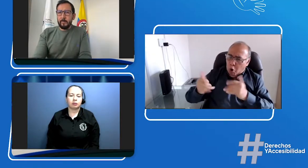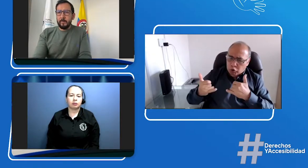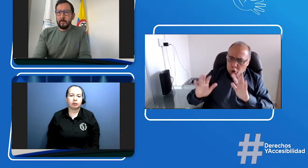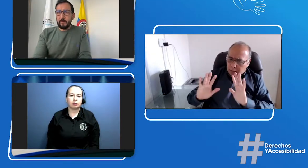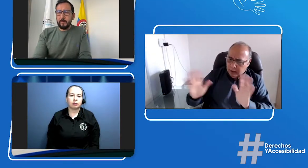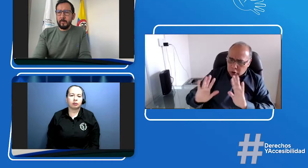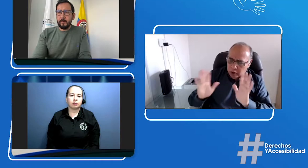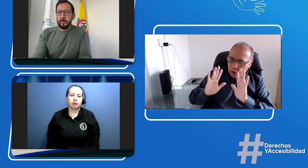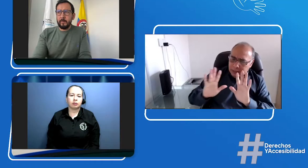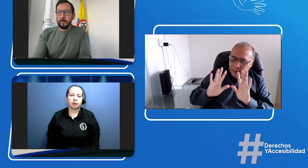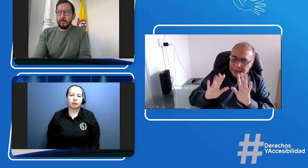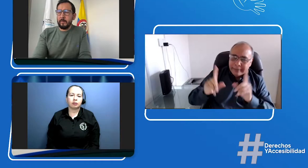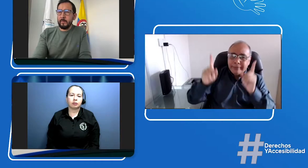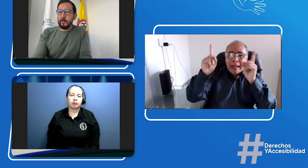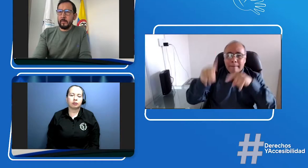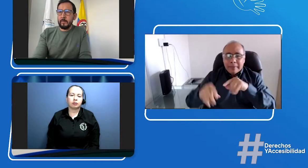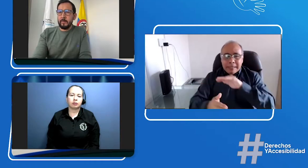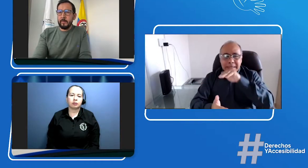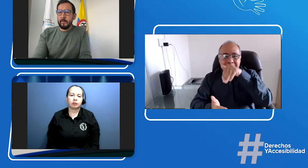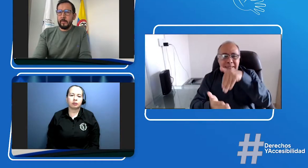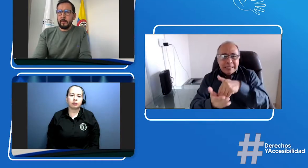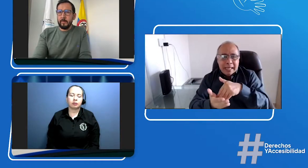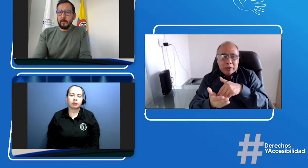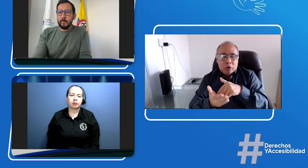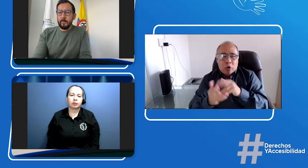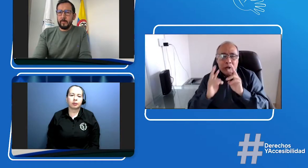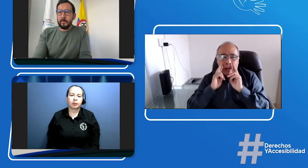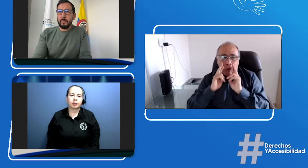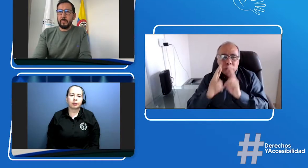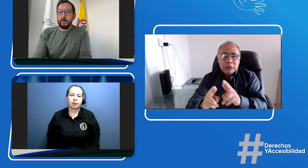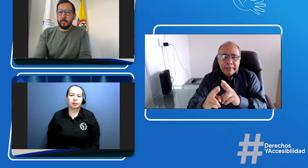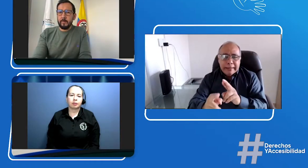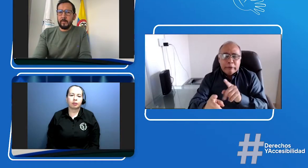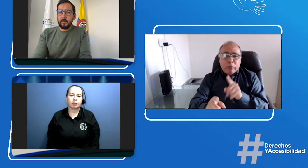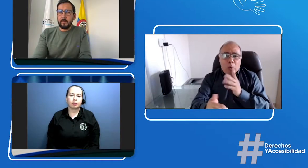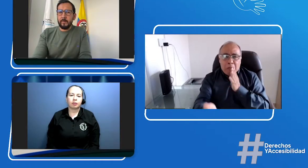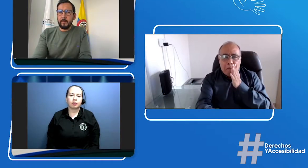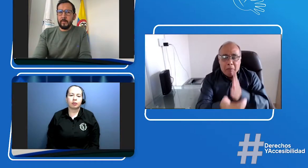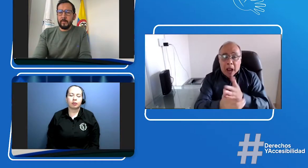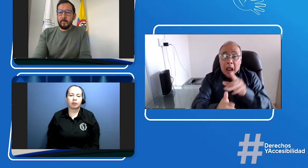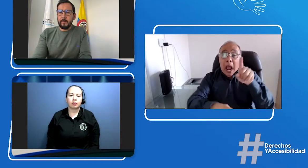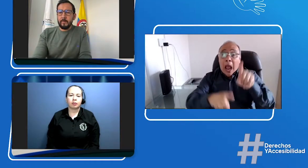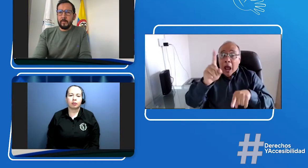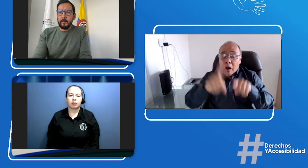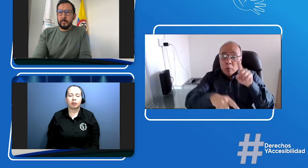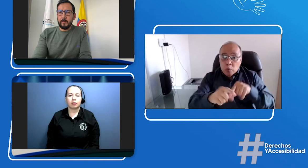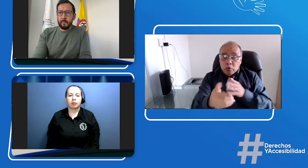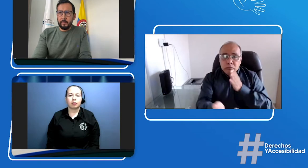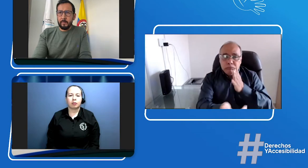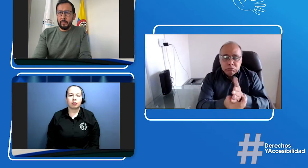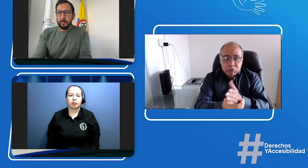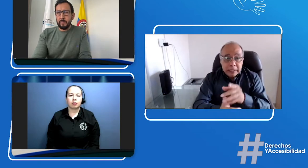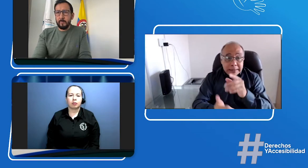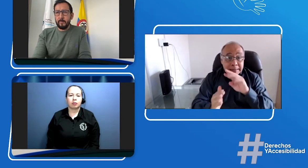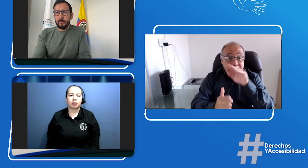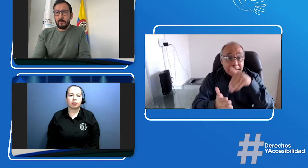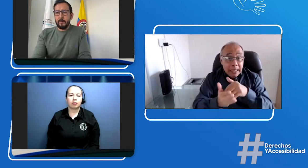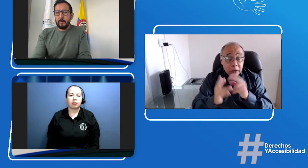dirigir, dónde puedo hacerlo. Allá se encontraron con barreras en la comunicación. Les dijeron, no, esto aquí todavía no es. Se